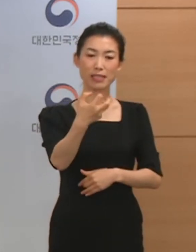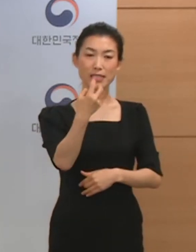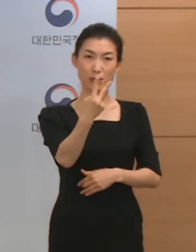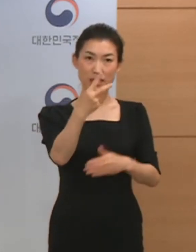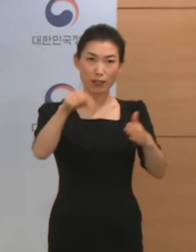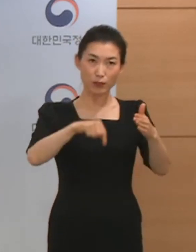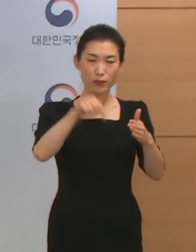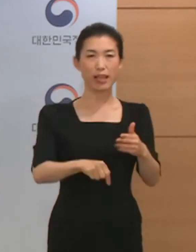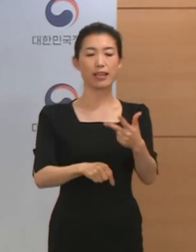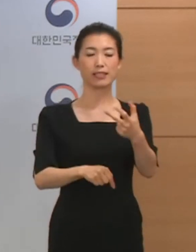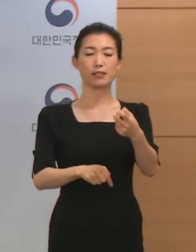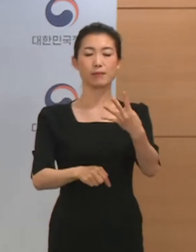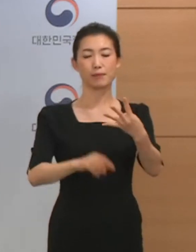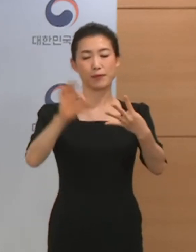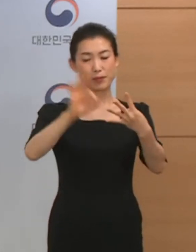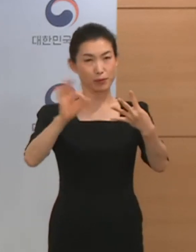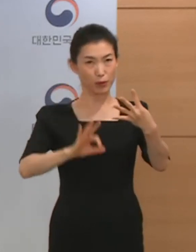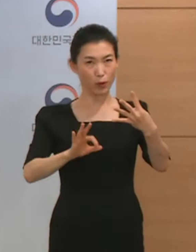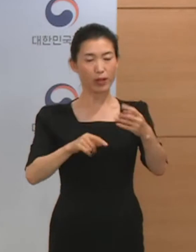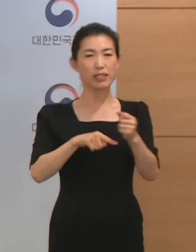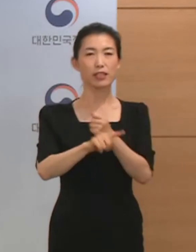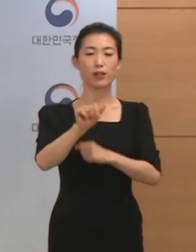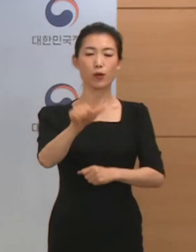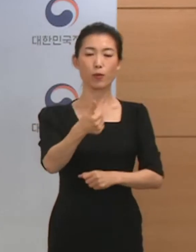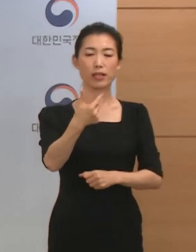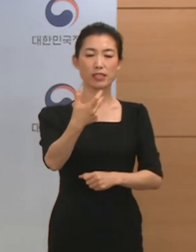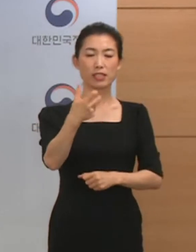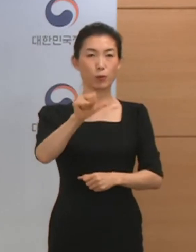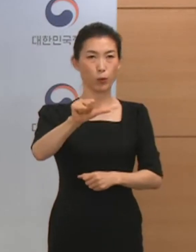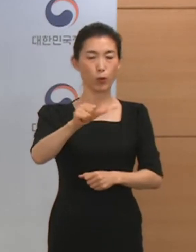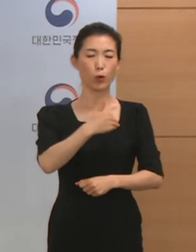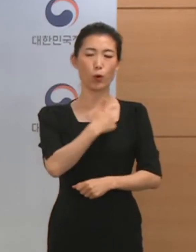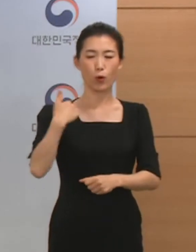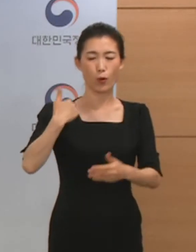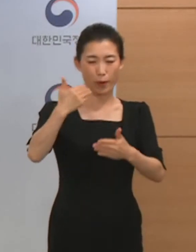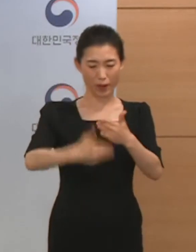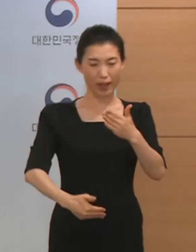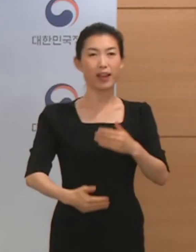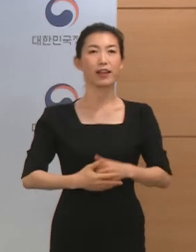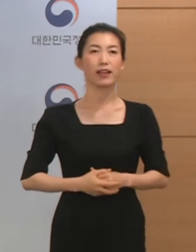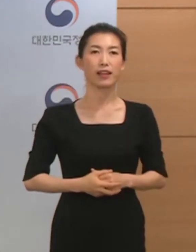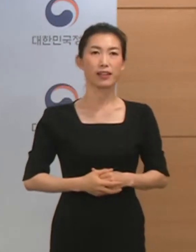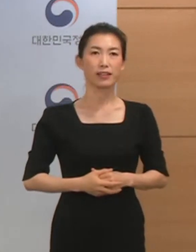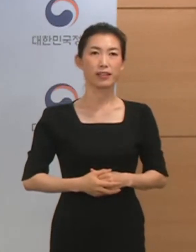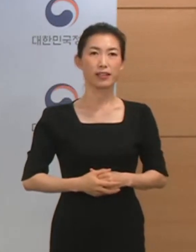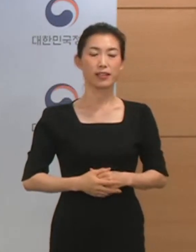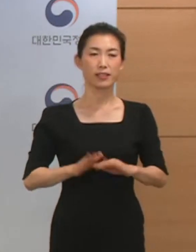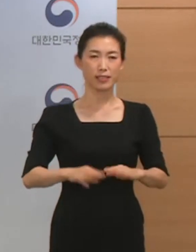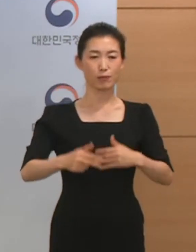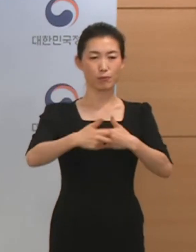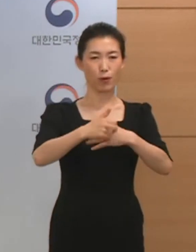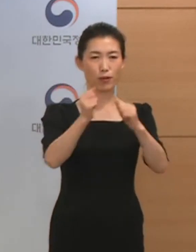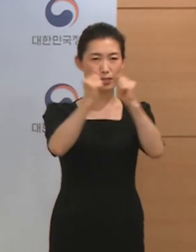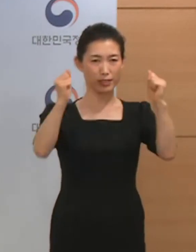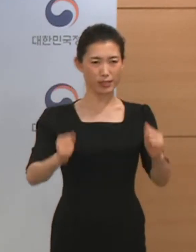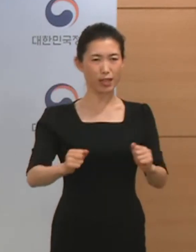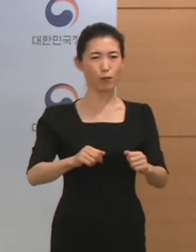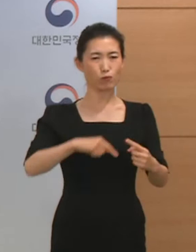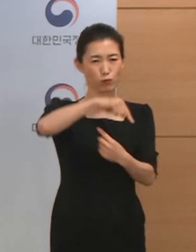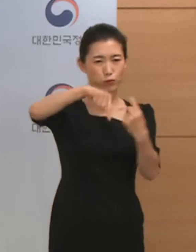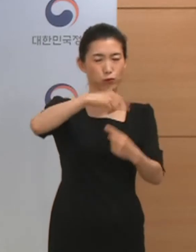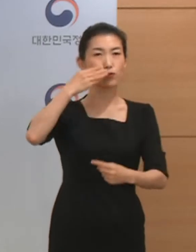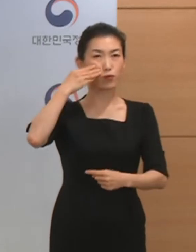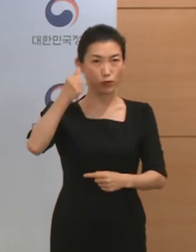중 74%, 575병상 여유가 있어 아주 안정적인 치료 여력을 확보하고